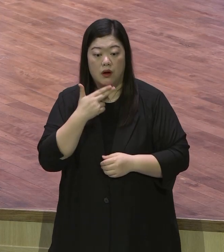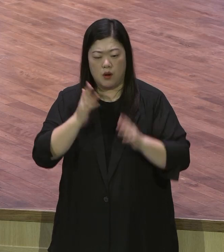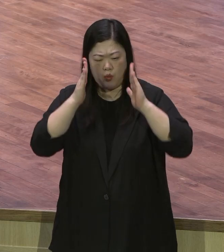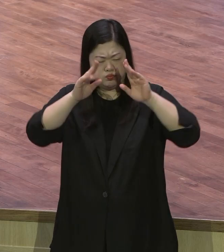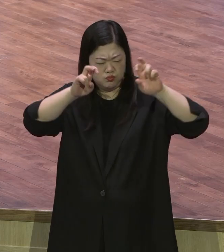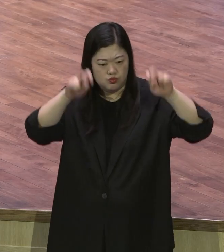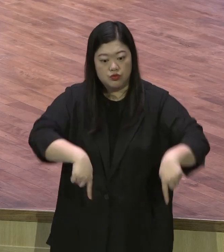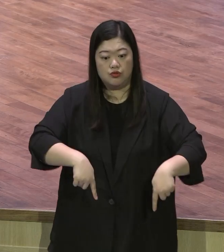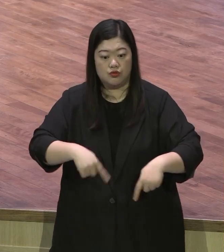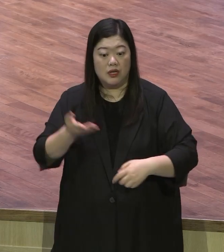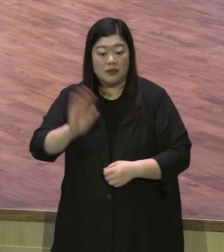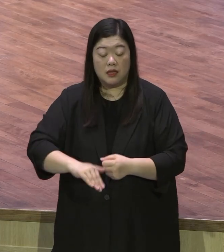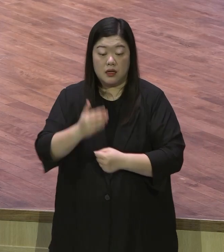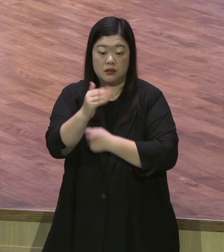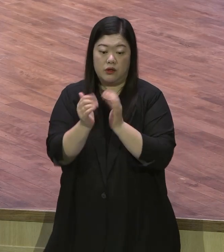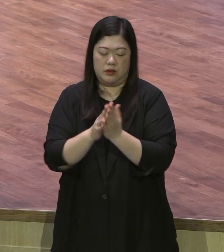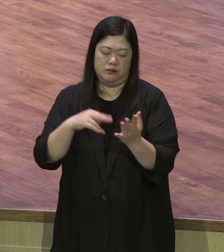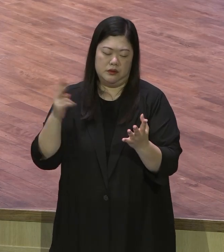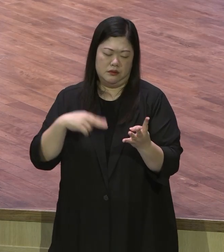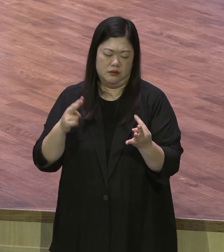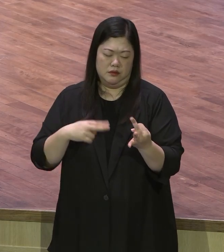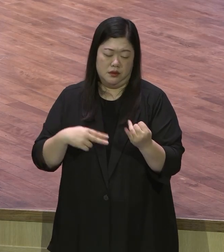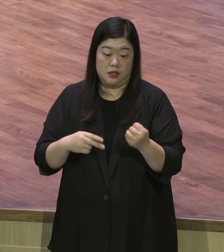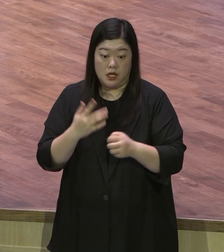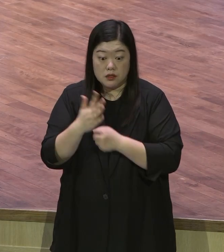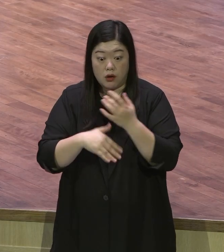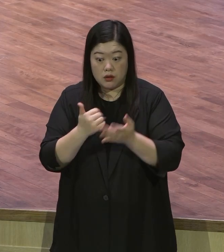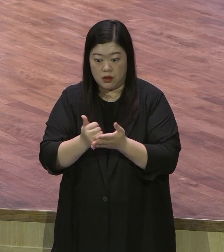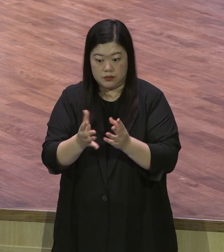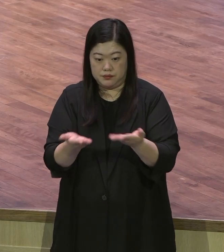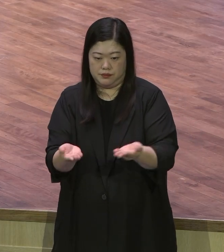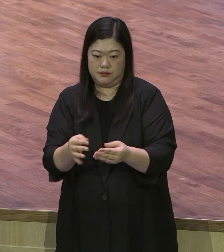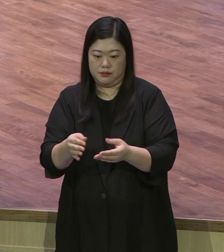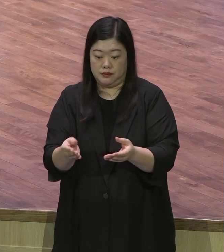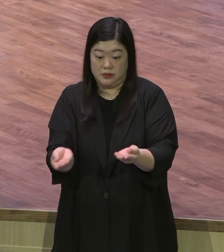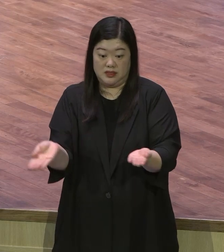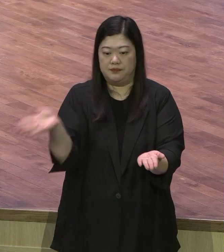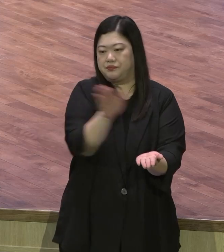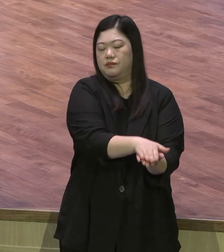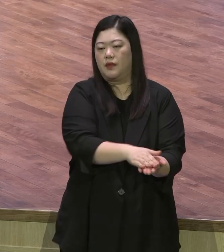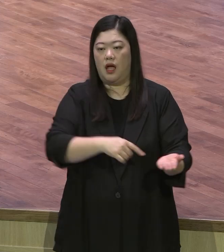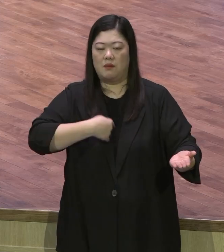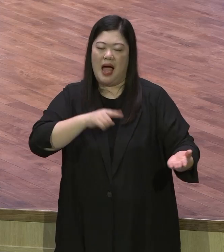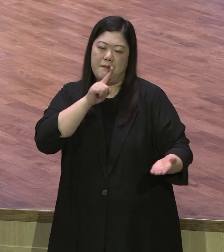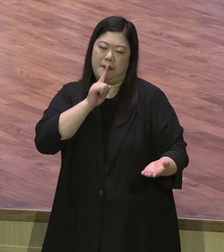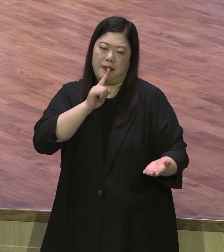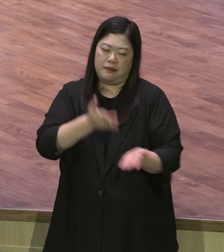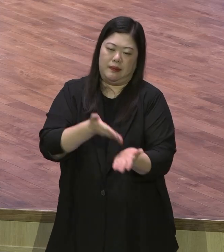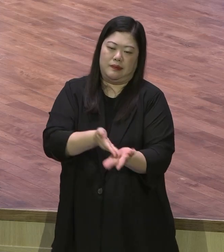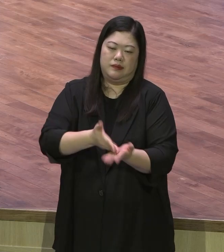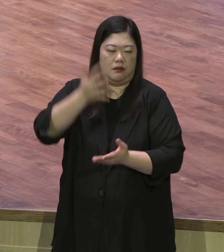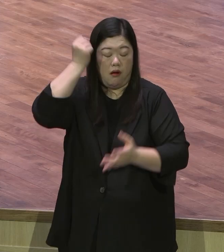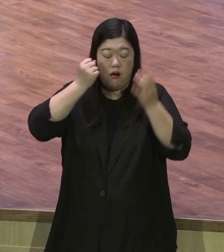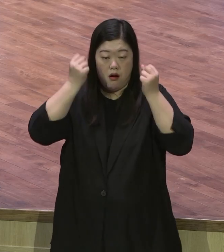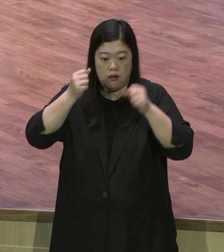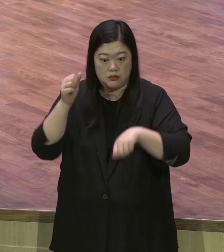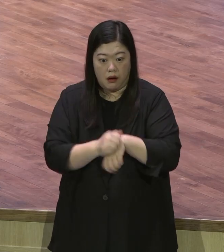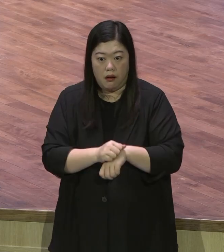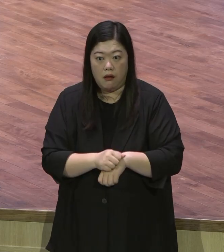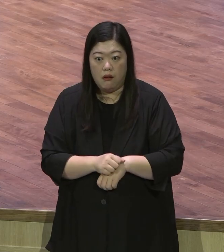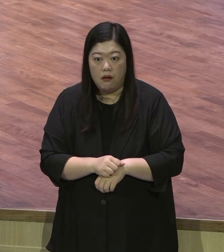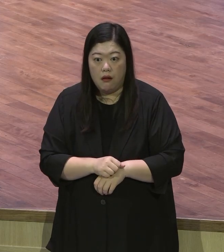똑똑하냐. 성경을 달달달달 외워. 성경밖에 몰라. 글씨도 건거리 성경밖에 성경 통해서 글씨 배웠어.